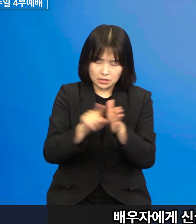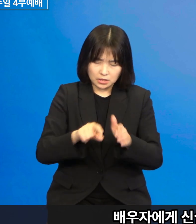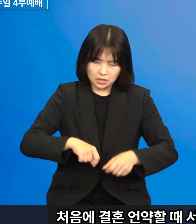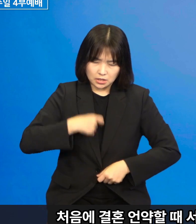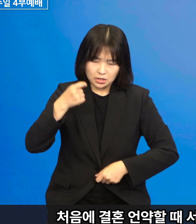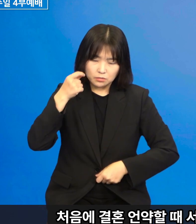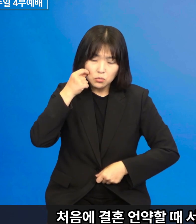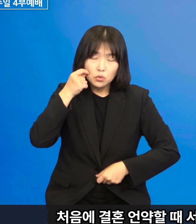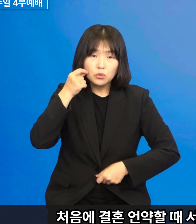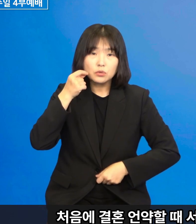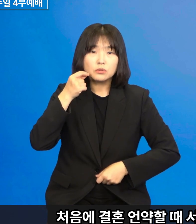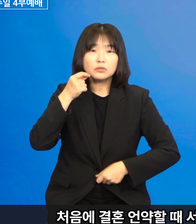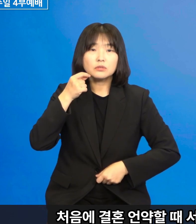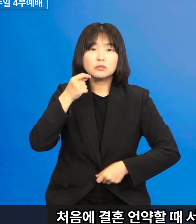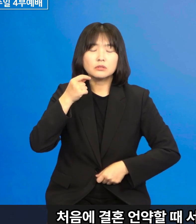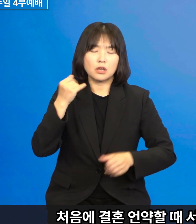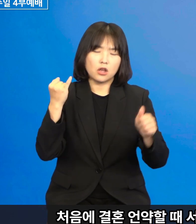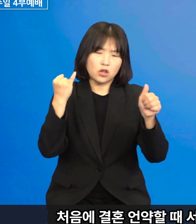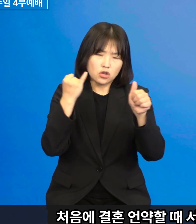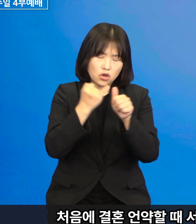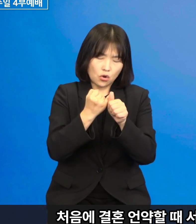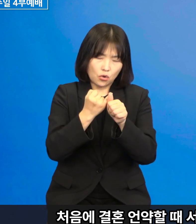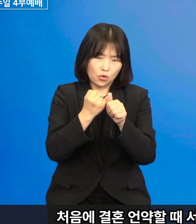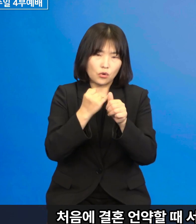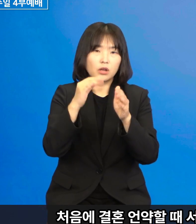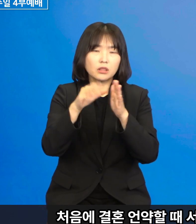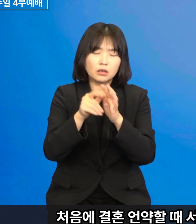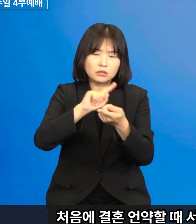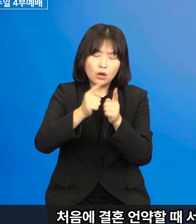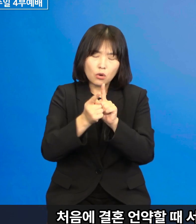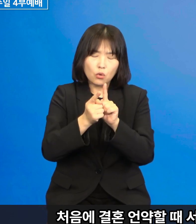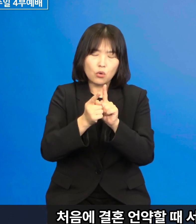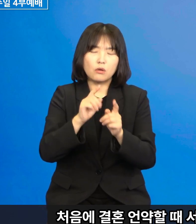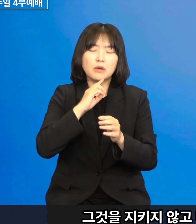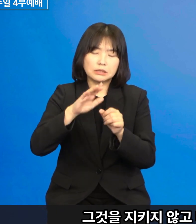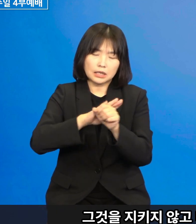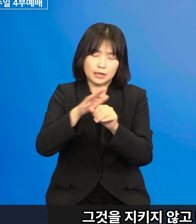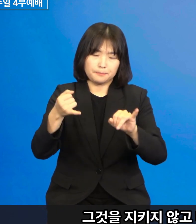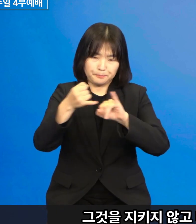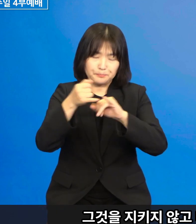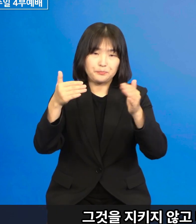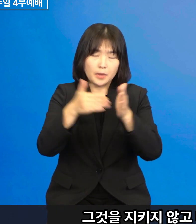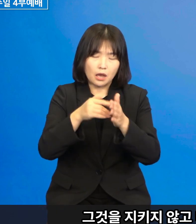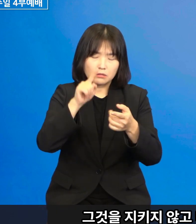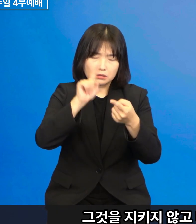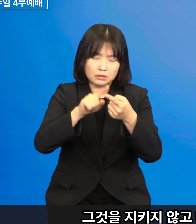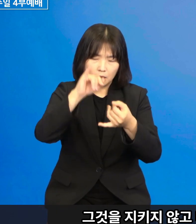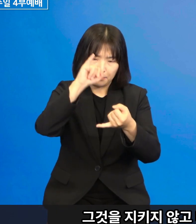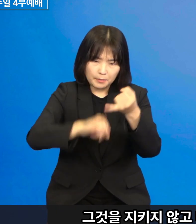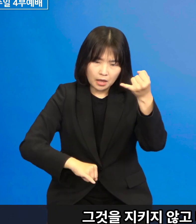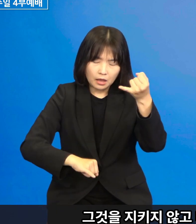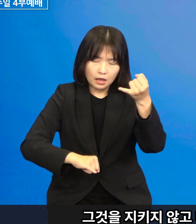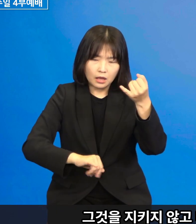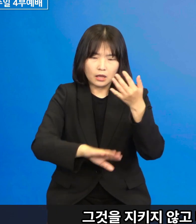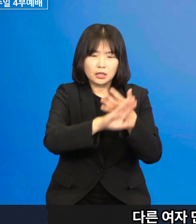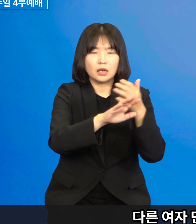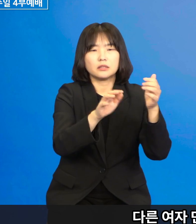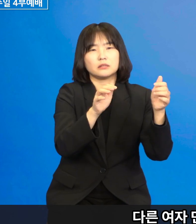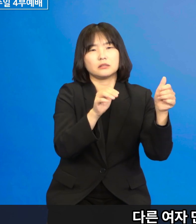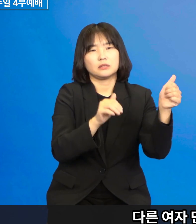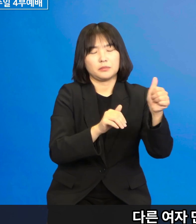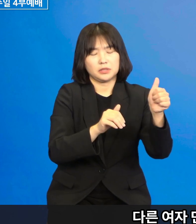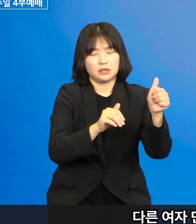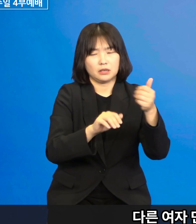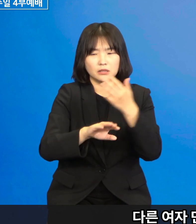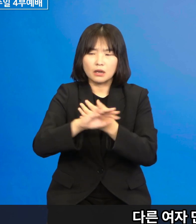것은 처음에 결혼 언약할 때 서로만을 사랑하기로 약속했는데 그거를 지키지 않고 다른 남자 만났다 이거예요. 다른